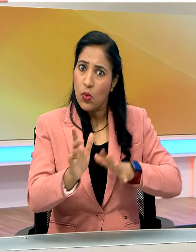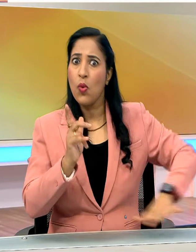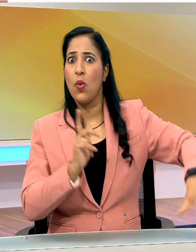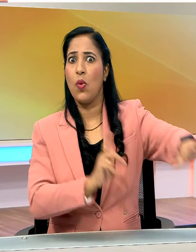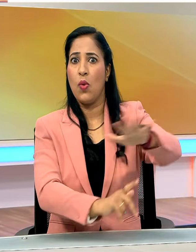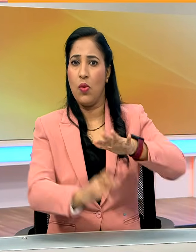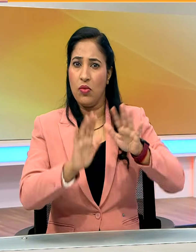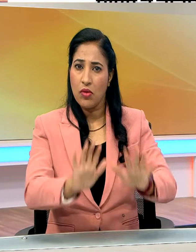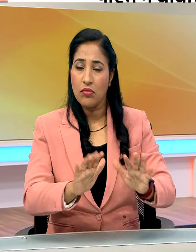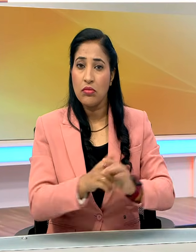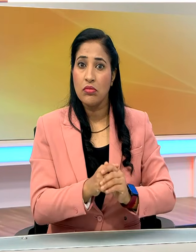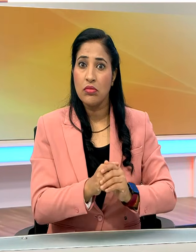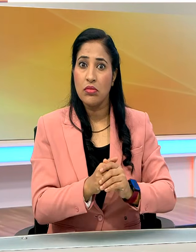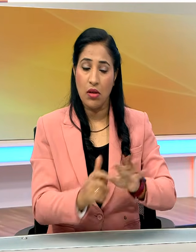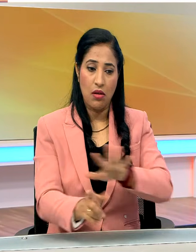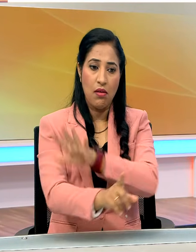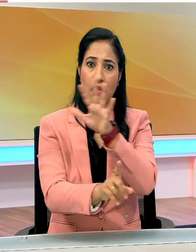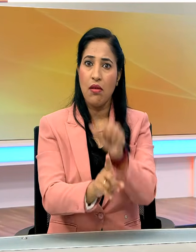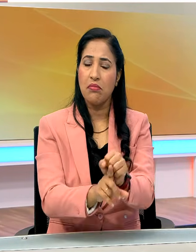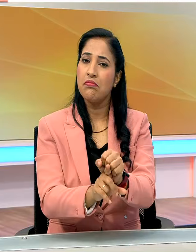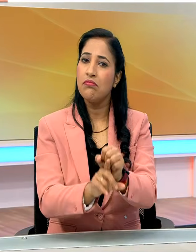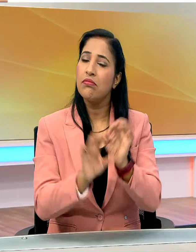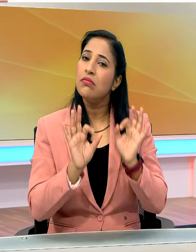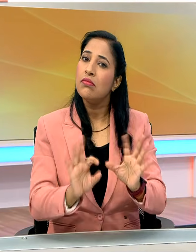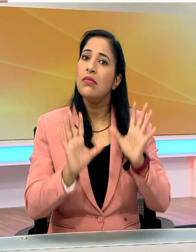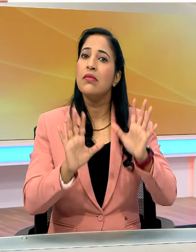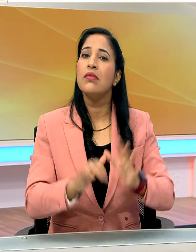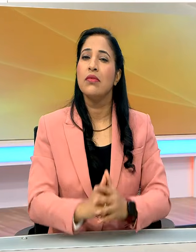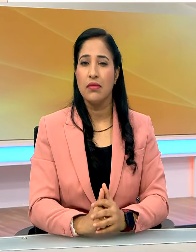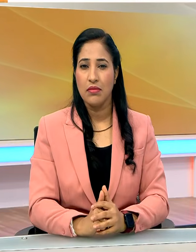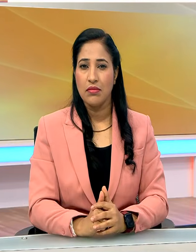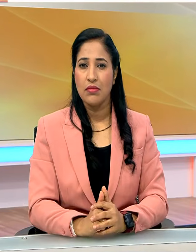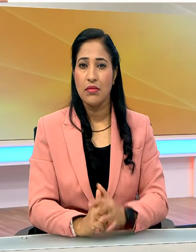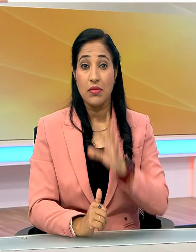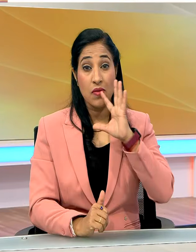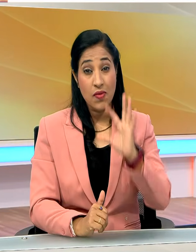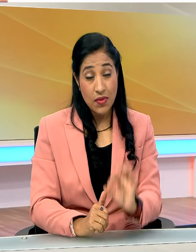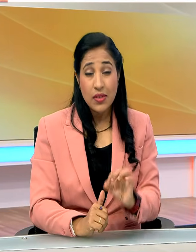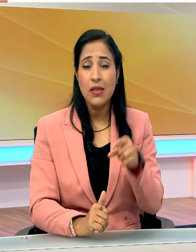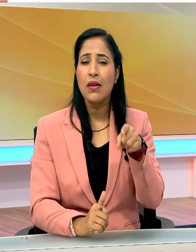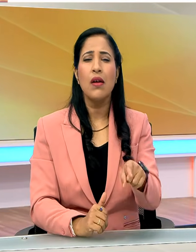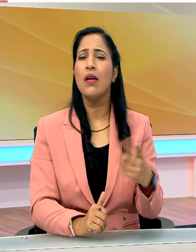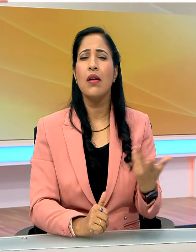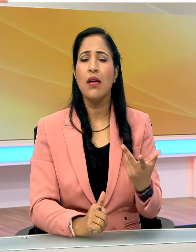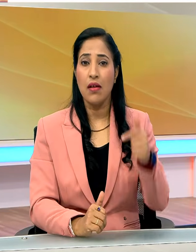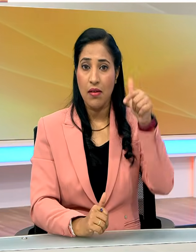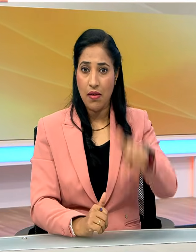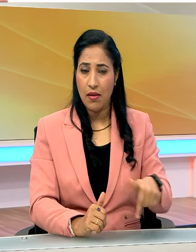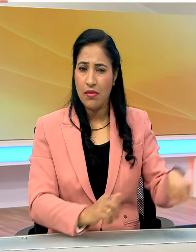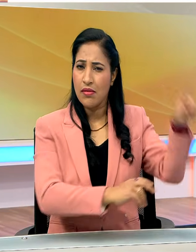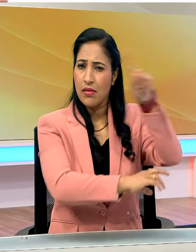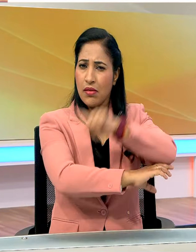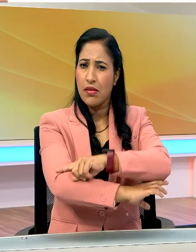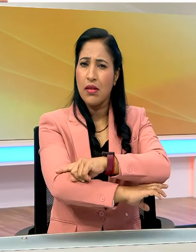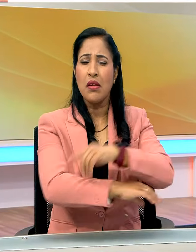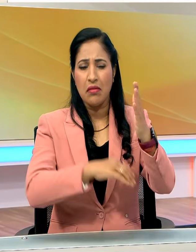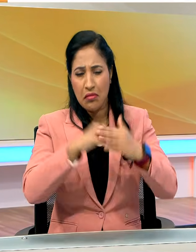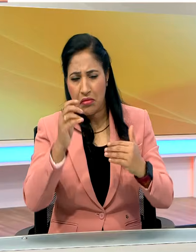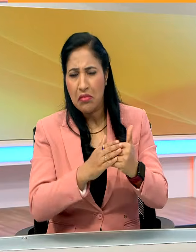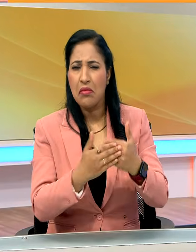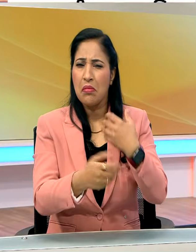और संस्कृति भी हो। और इसलिए आज होने वाले हर निर्माण